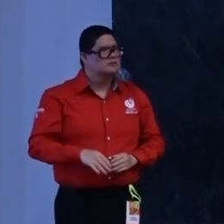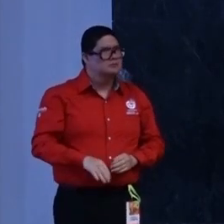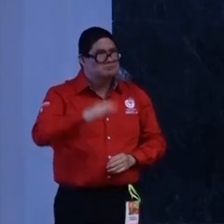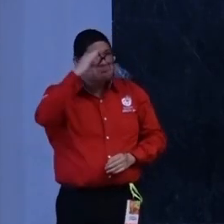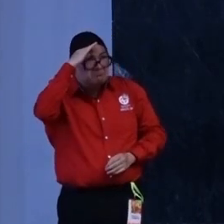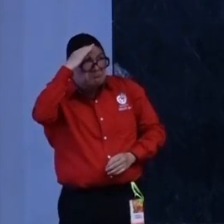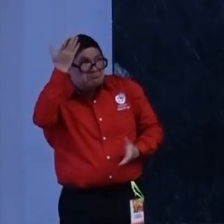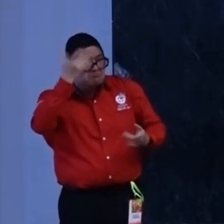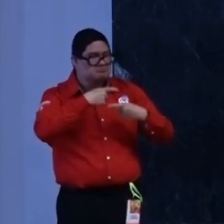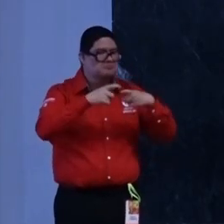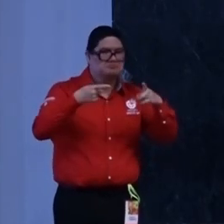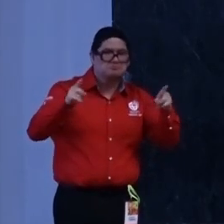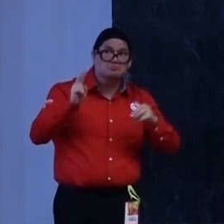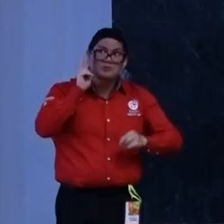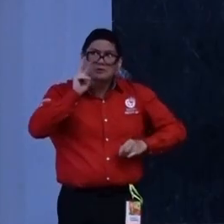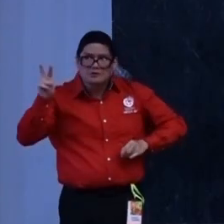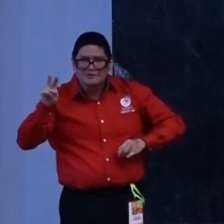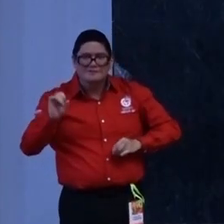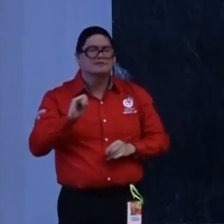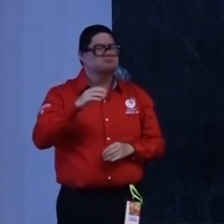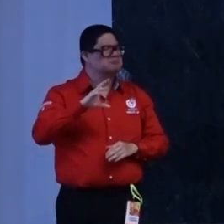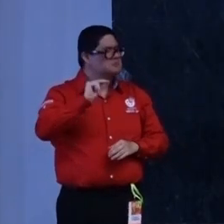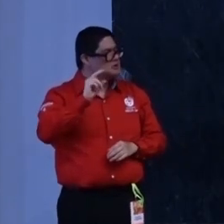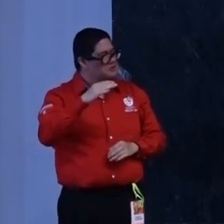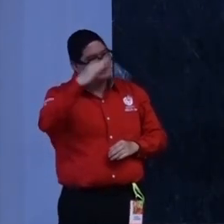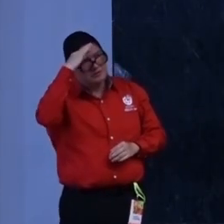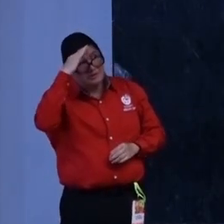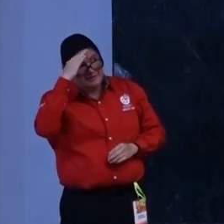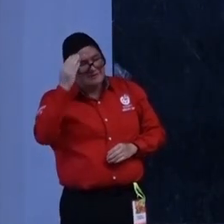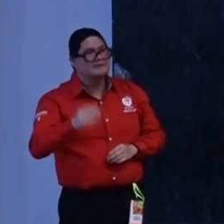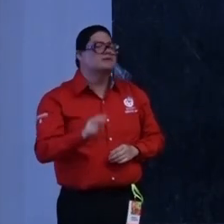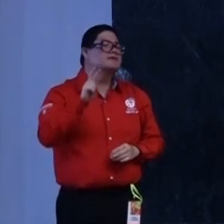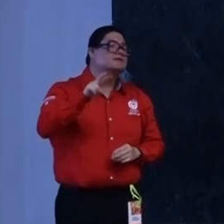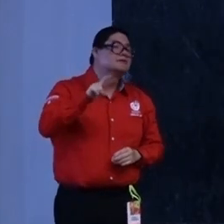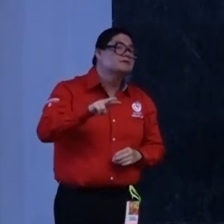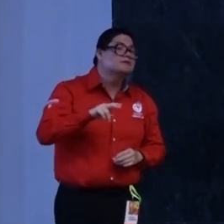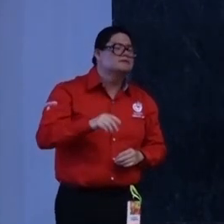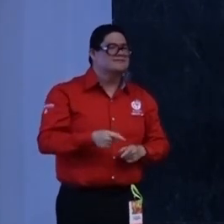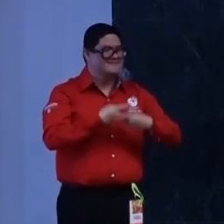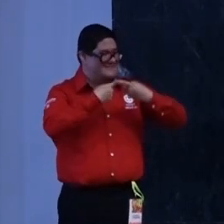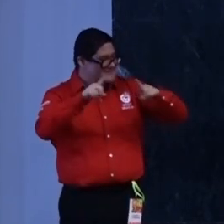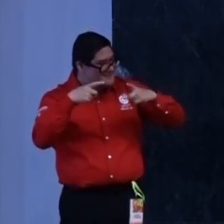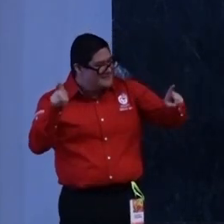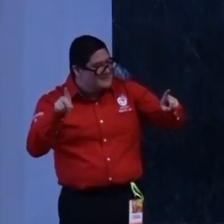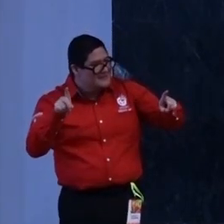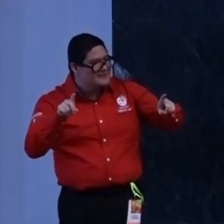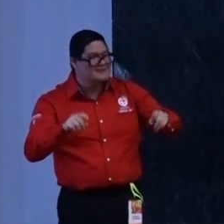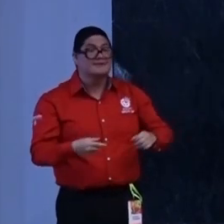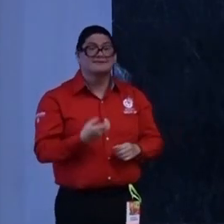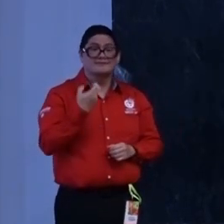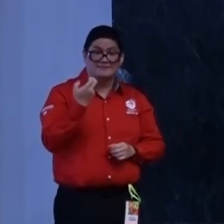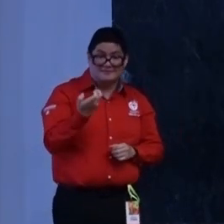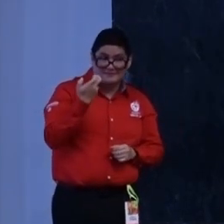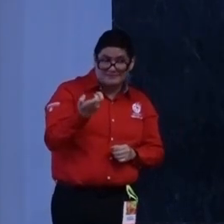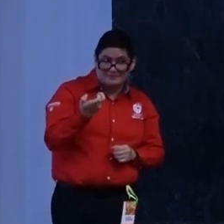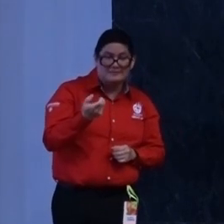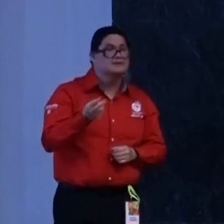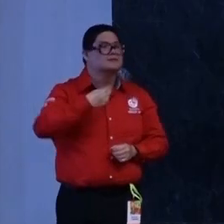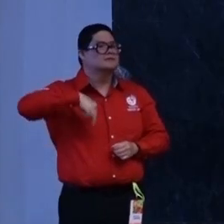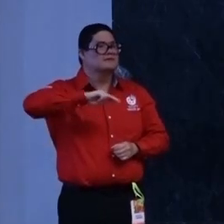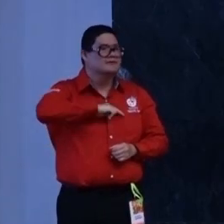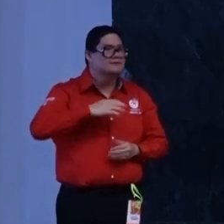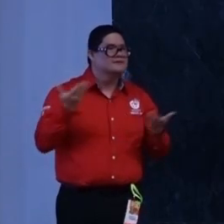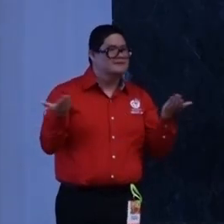consideran diferentes y sin pensar que justamente la diversidad es aquello que nos